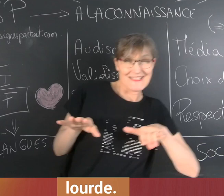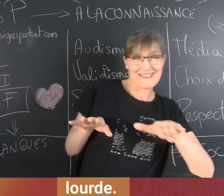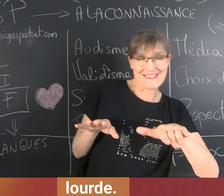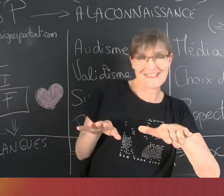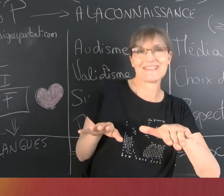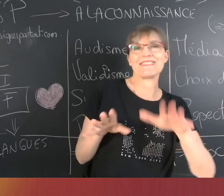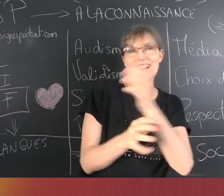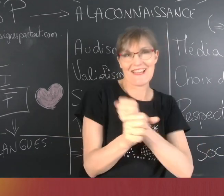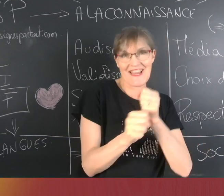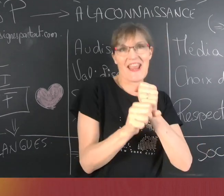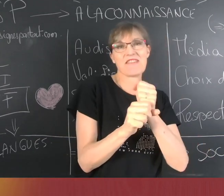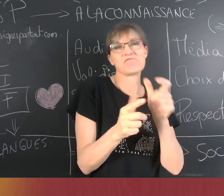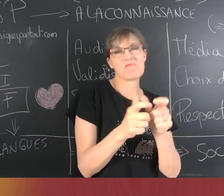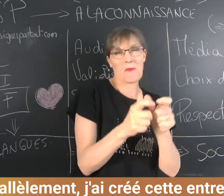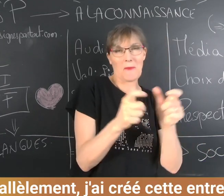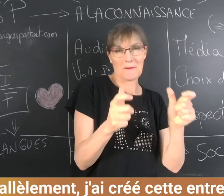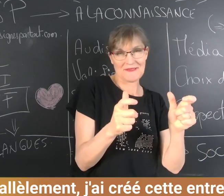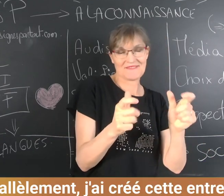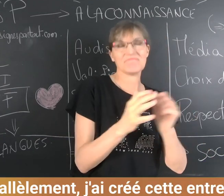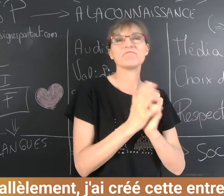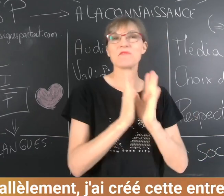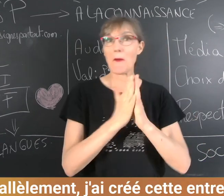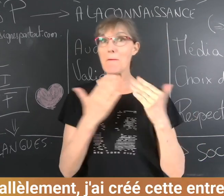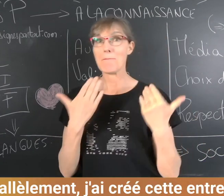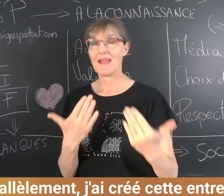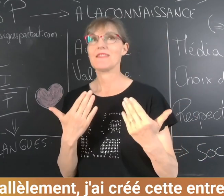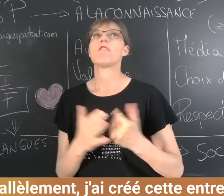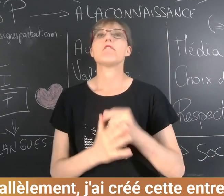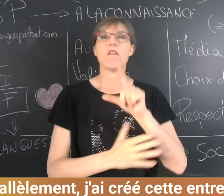lourde. Et puis parallèlement, donc j'ai créé cette entreprise.